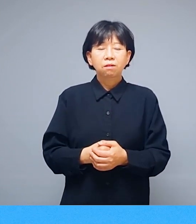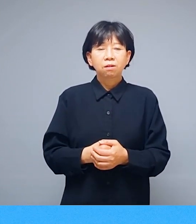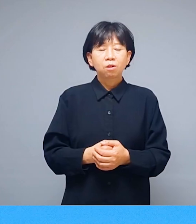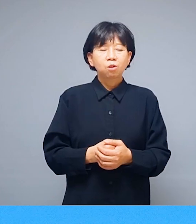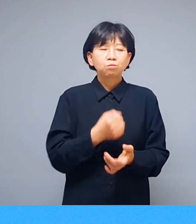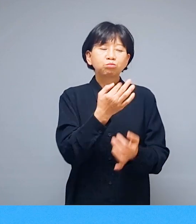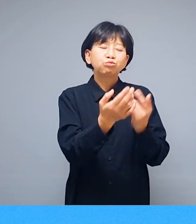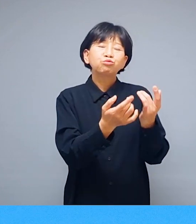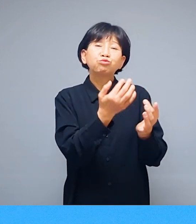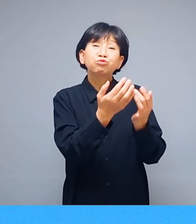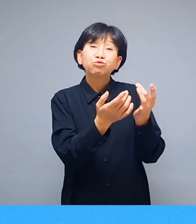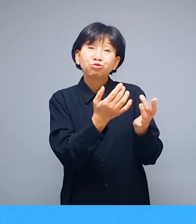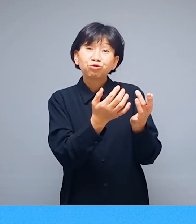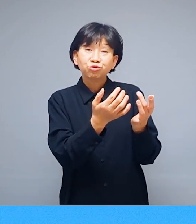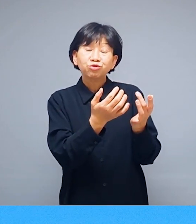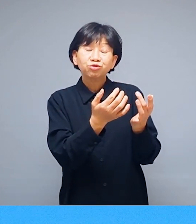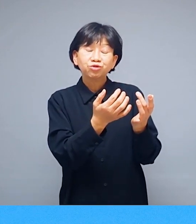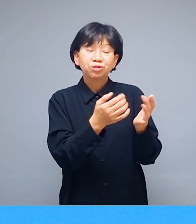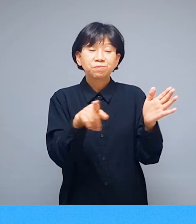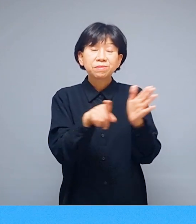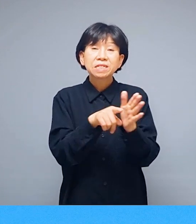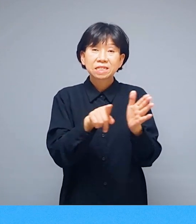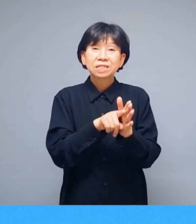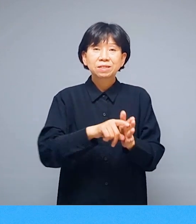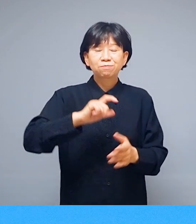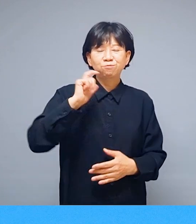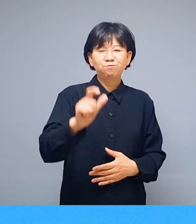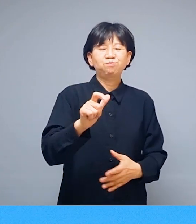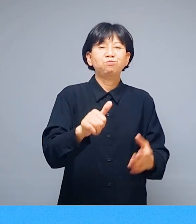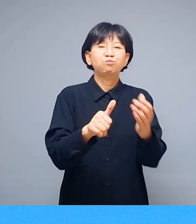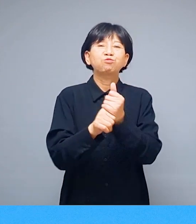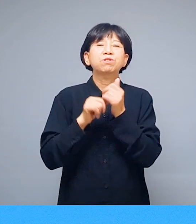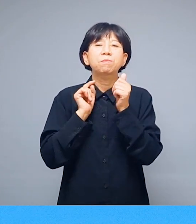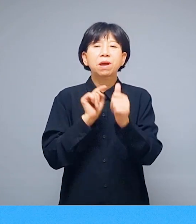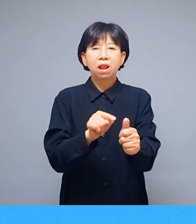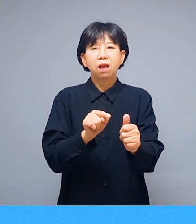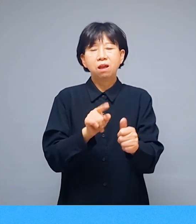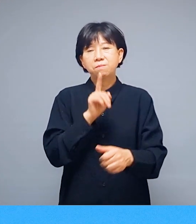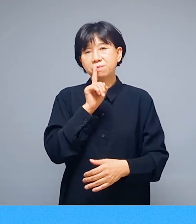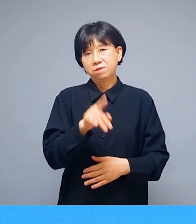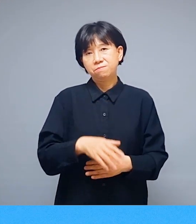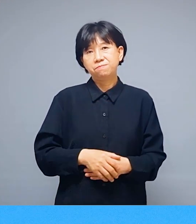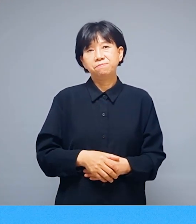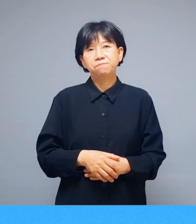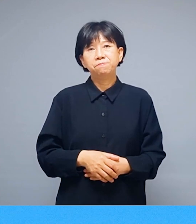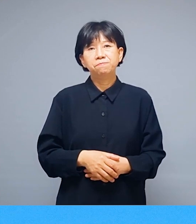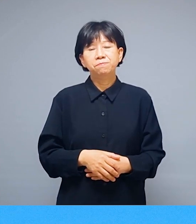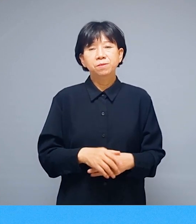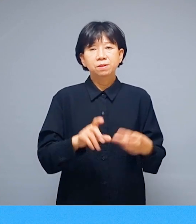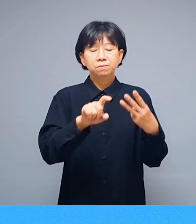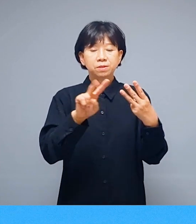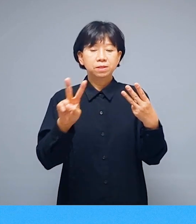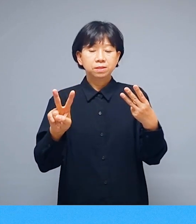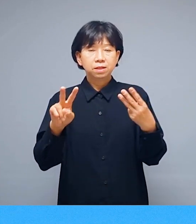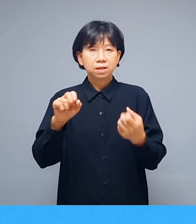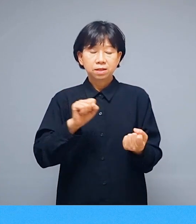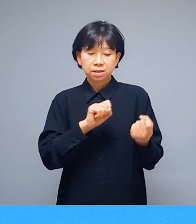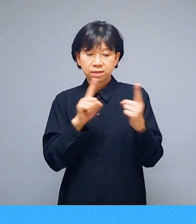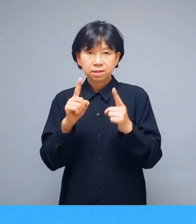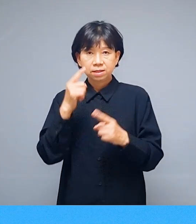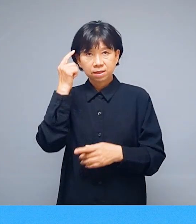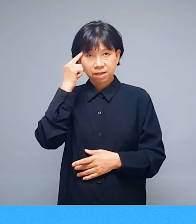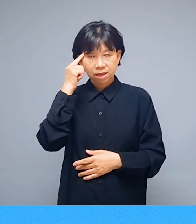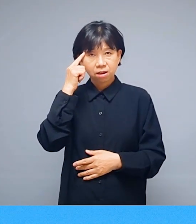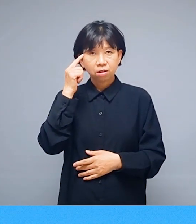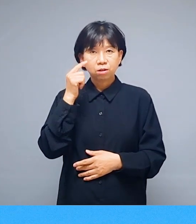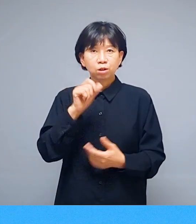불씨, 남아있는 것들을 굳건하게 붙들라고 말씀하고 있어요. 2절 한번 볼까요? 너는 일깨어 그 남은 바